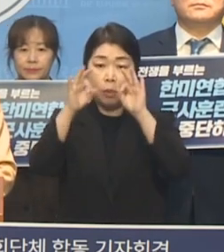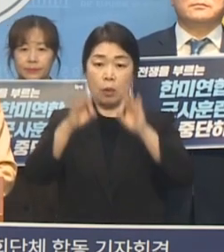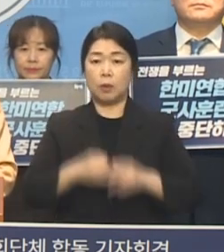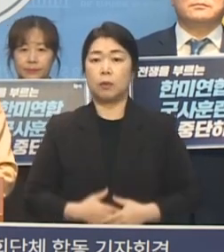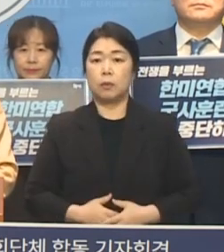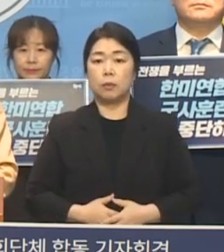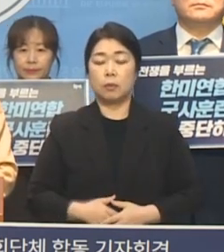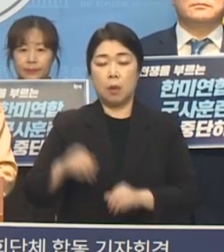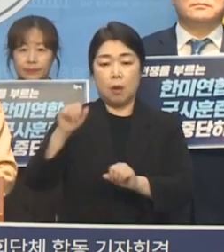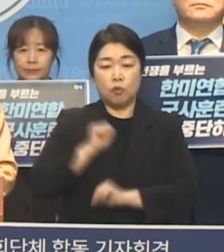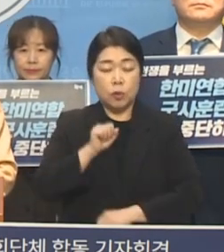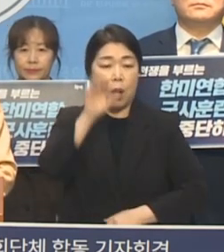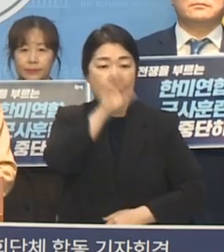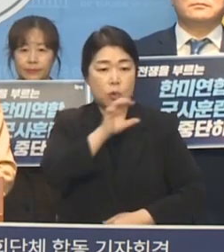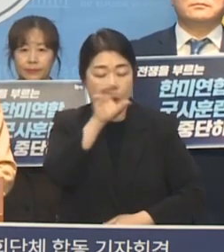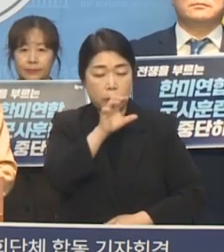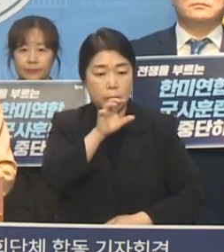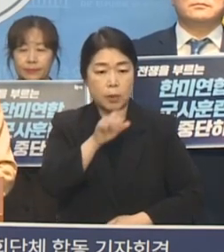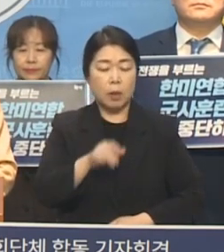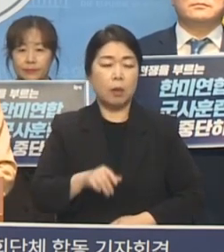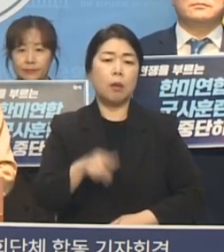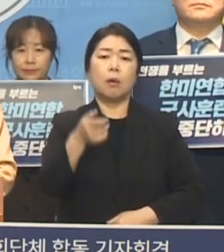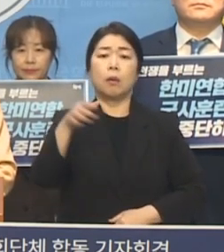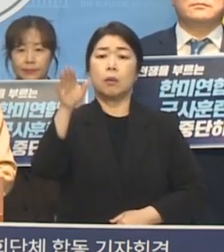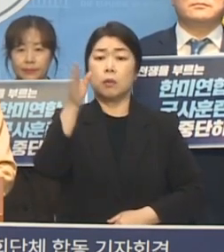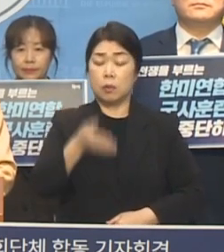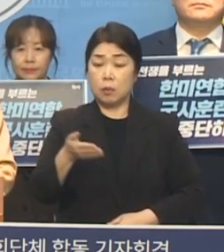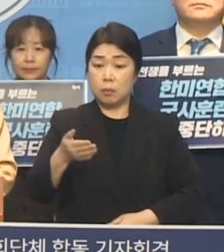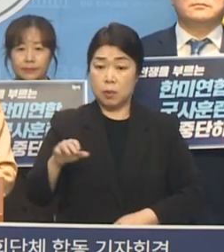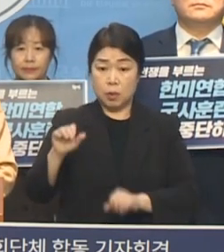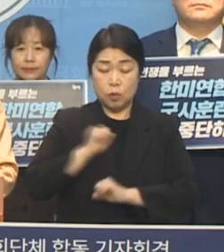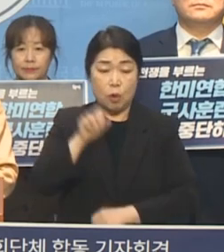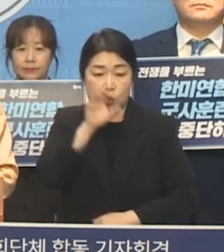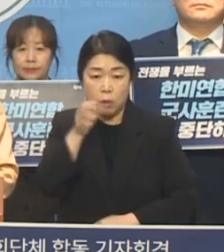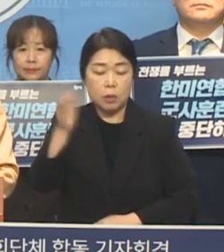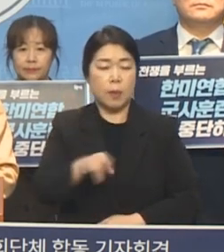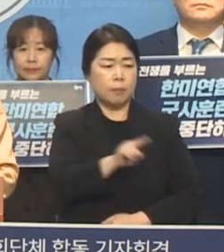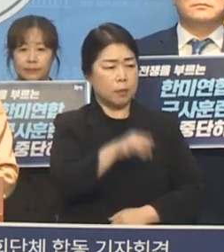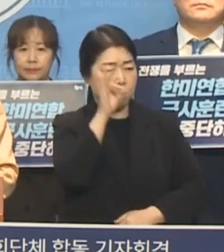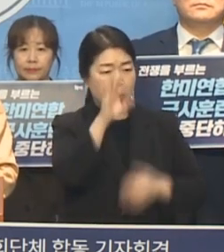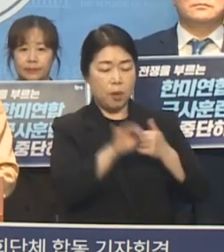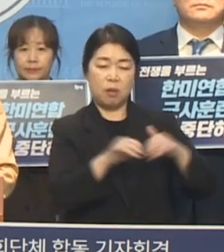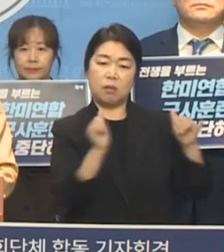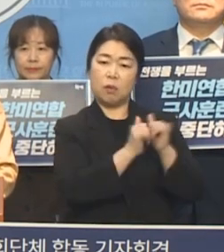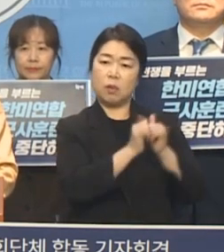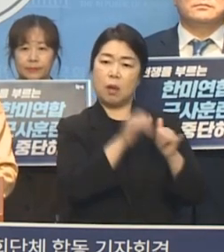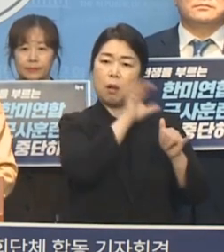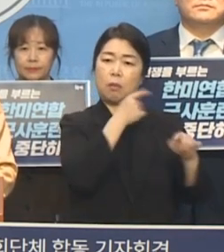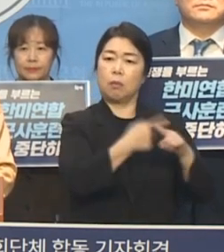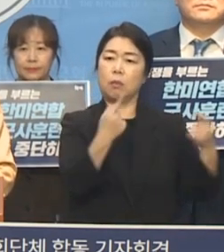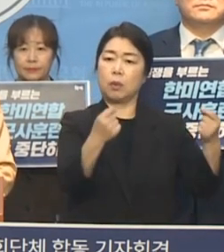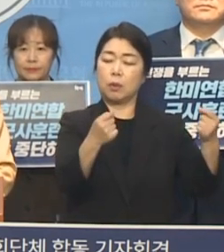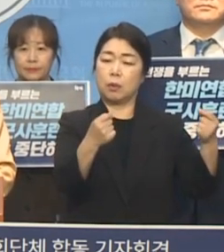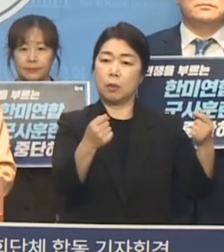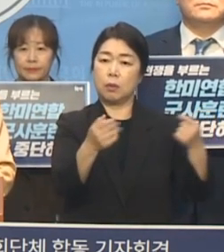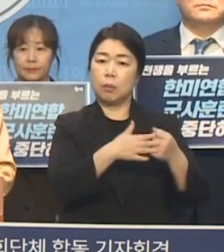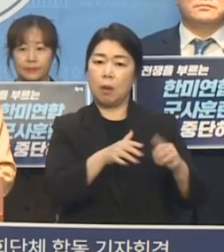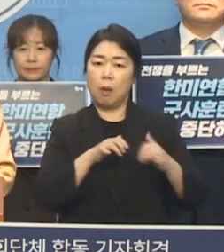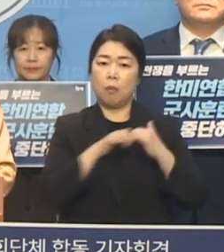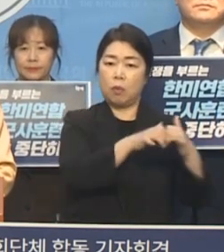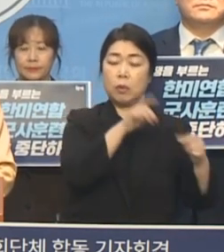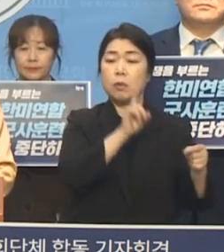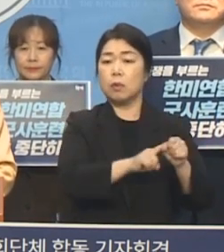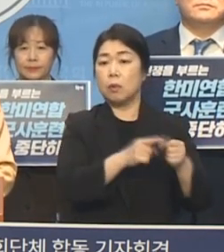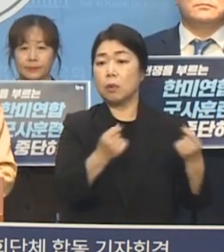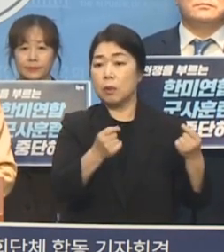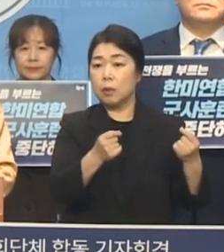군사훈련이라며 벌리는 전쟁 연습도 공격적 핵전쟁 연습이라는 점에서 그 후과는 민족 말살일